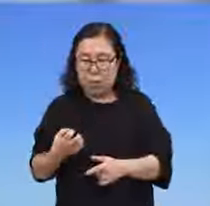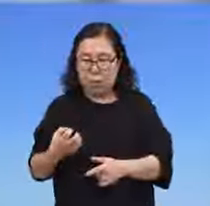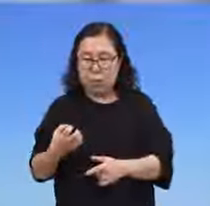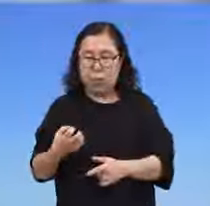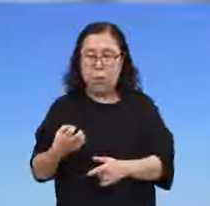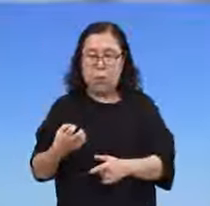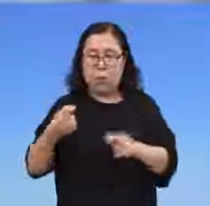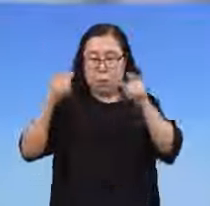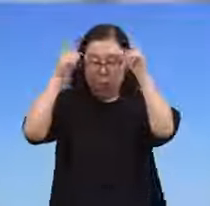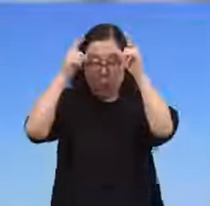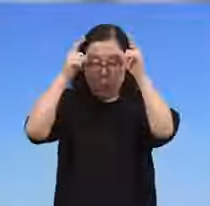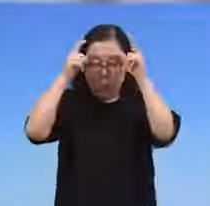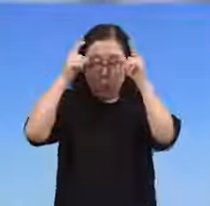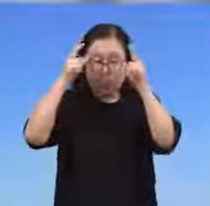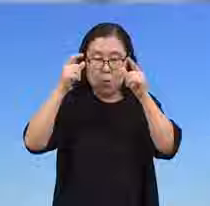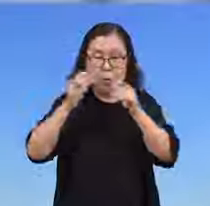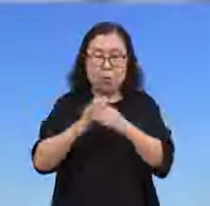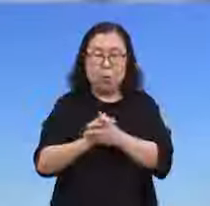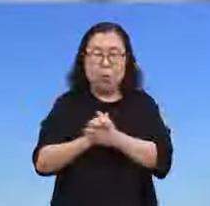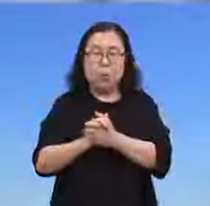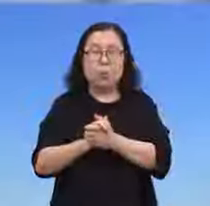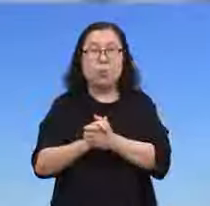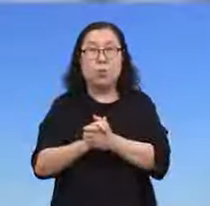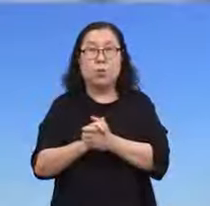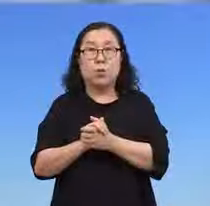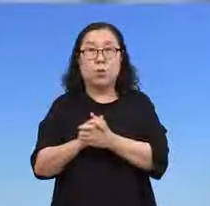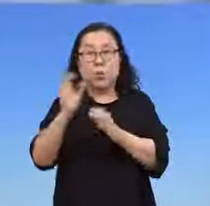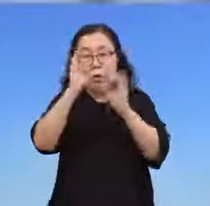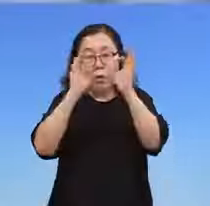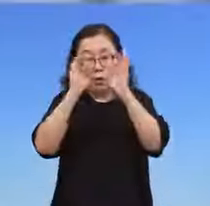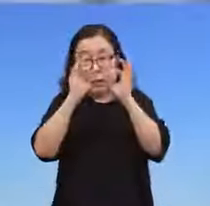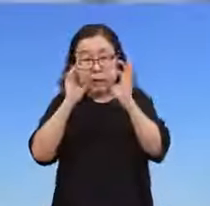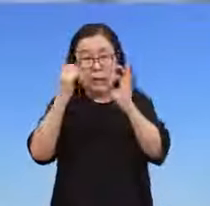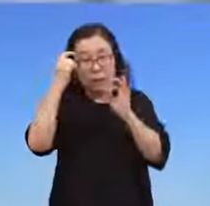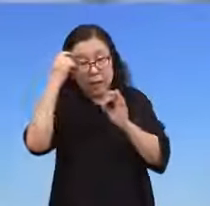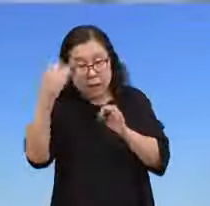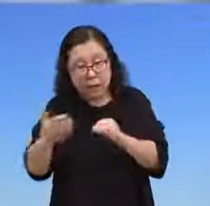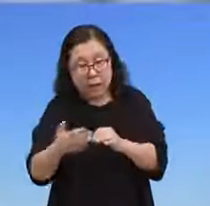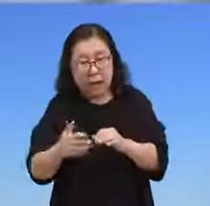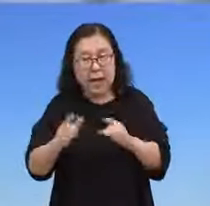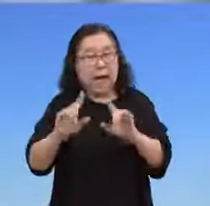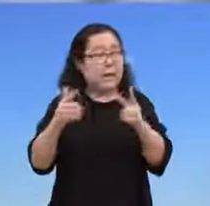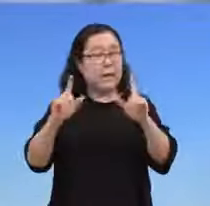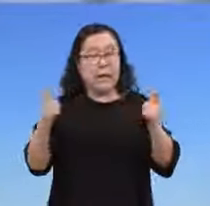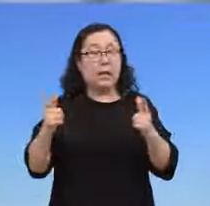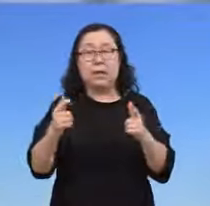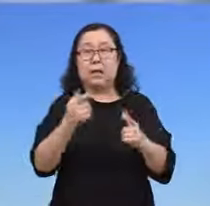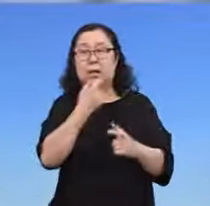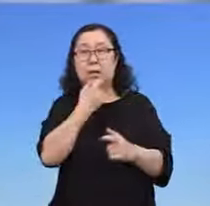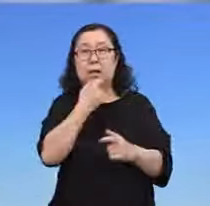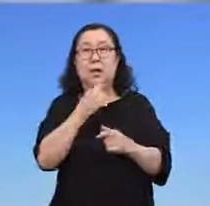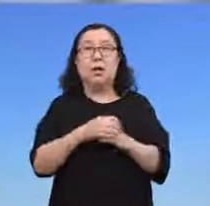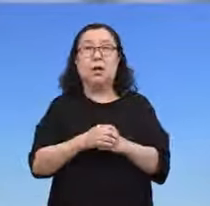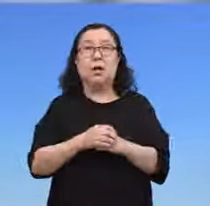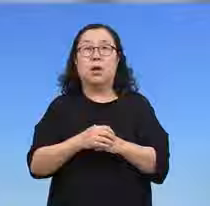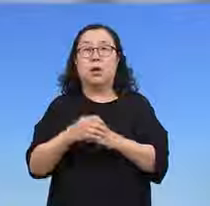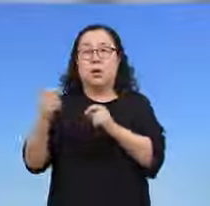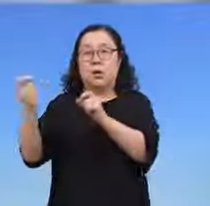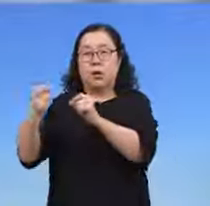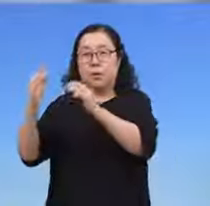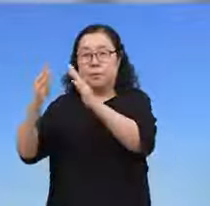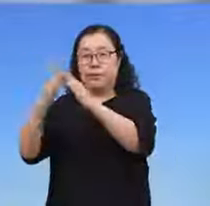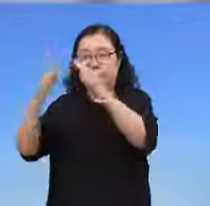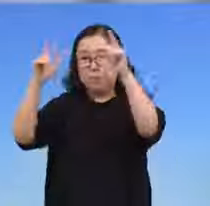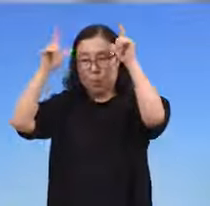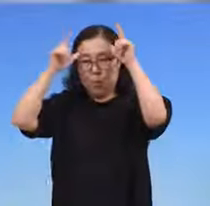젖소를 구해드릴까요? 그랬더니 농부가 막 그 손사리를 흔들면서 아니야, 옆집